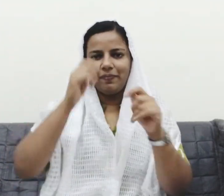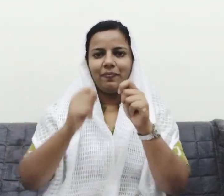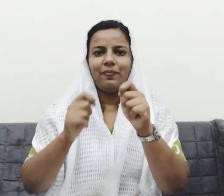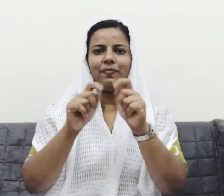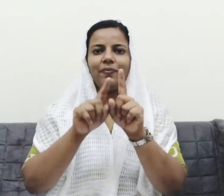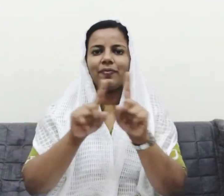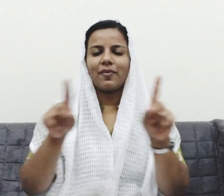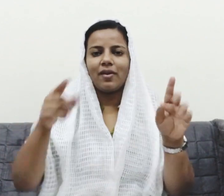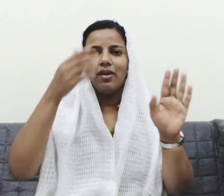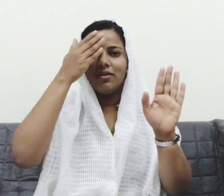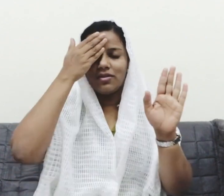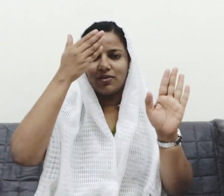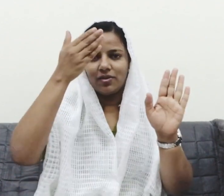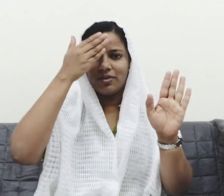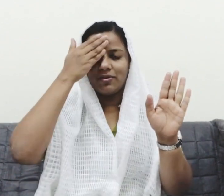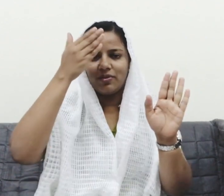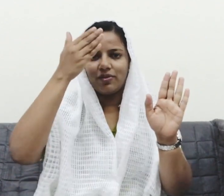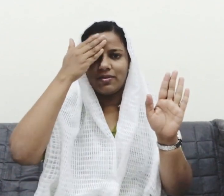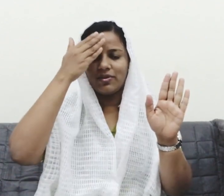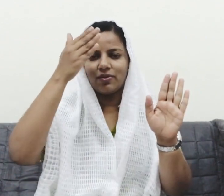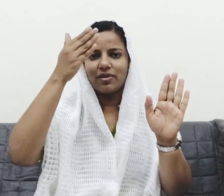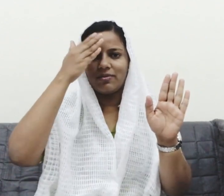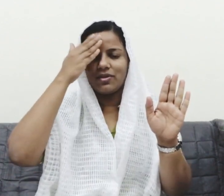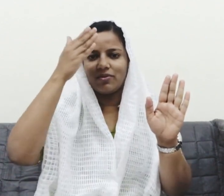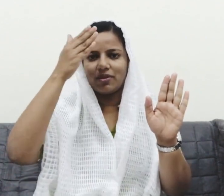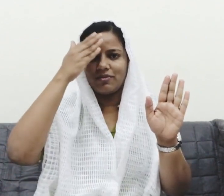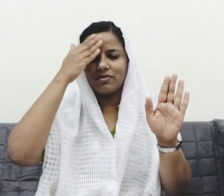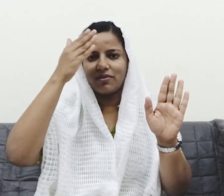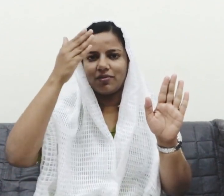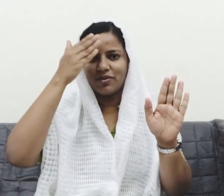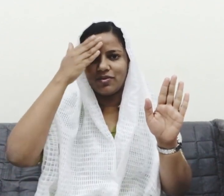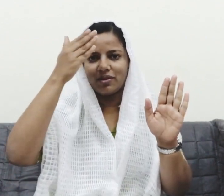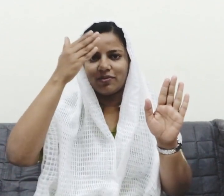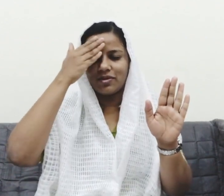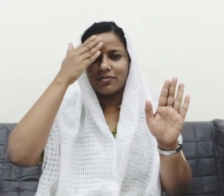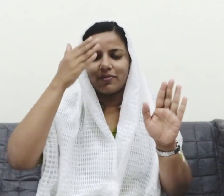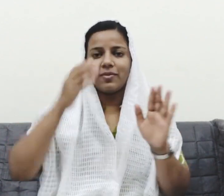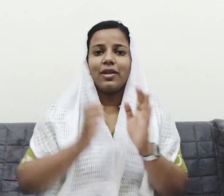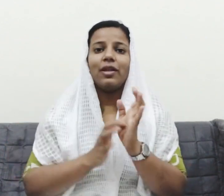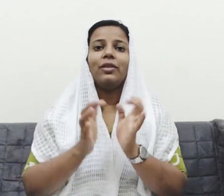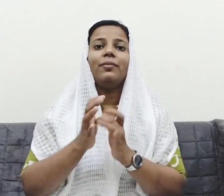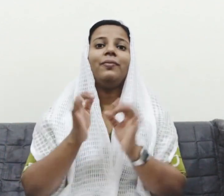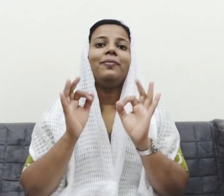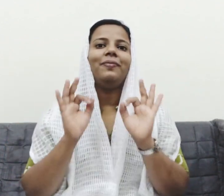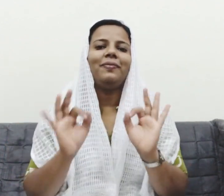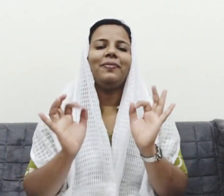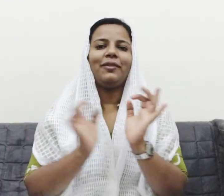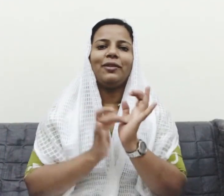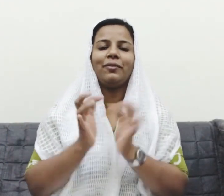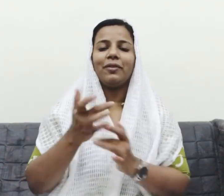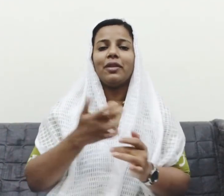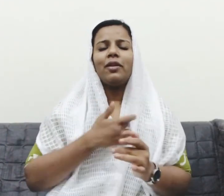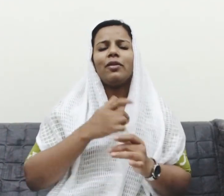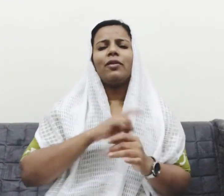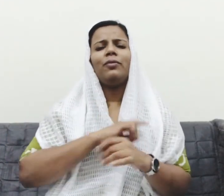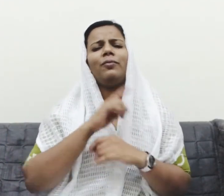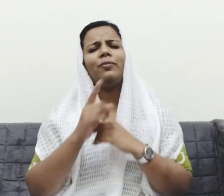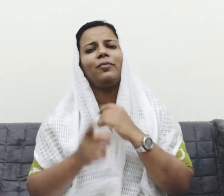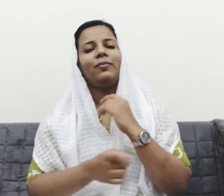ഹല്ലേലൂയ. സ്തോത്രം, സ്തോത്രം, സ്തോത്രം, സ്തോത്രം, സ്തോത്രം, സ്തോത്രം, സ്തോത്രം, സ്തോത്രം, സ്തോത്രം. യഹോവ നല്ലവനല്ലോ, അങ്ങയുടെ ദയ